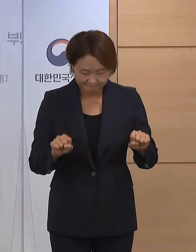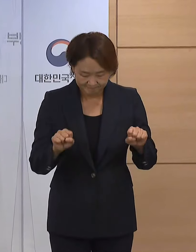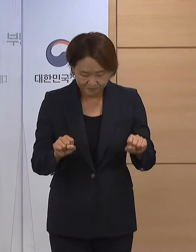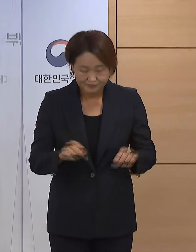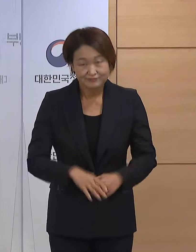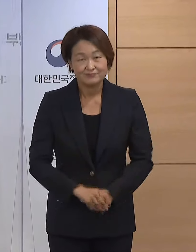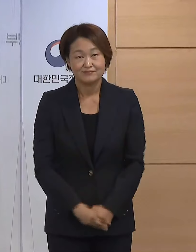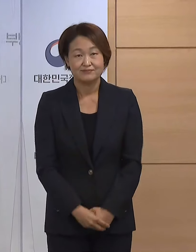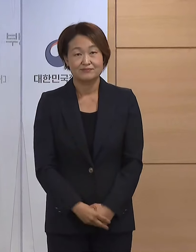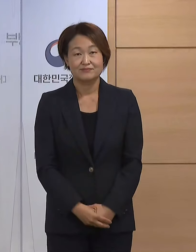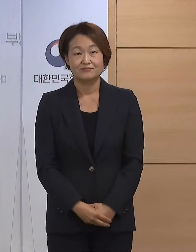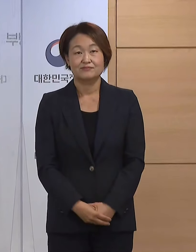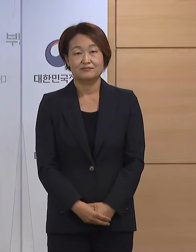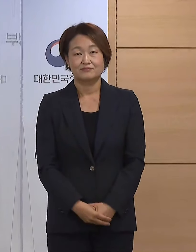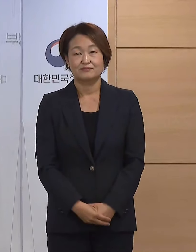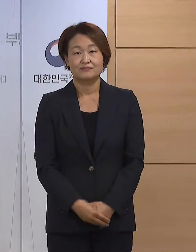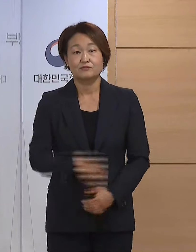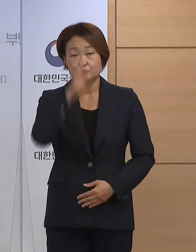안녕하십니까.